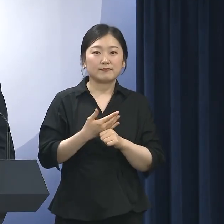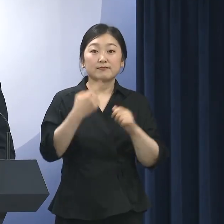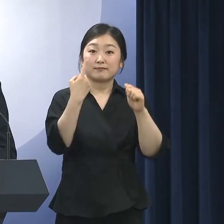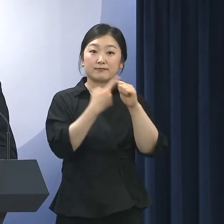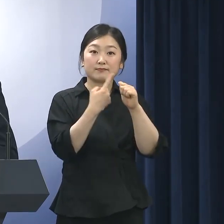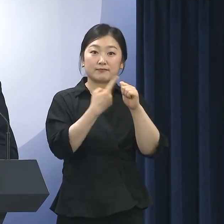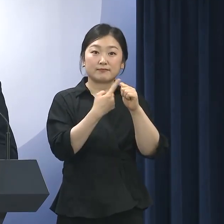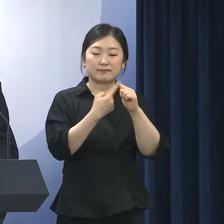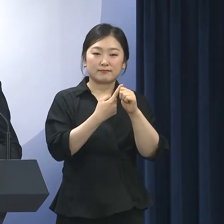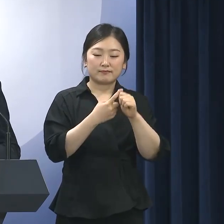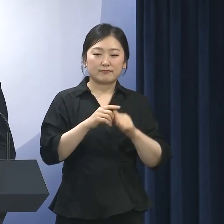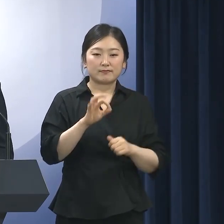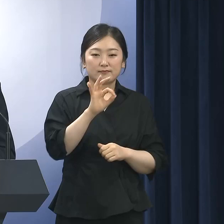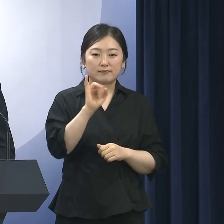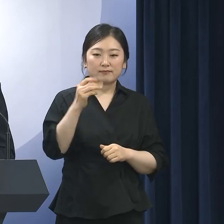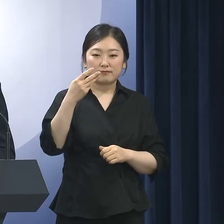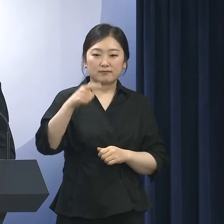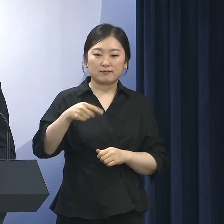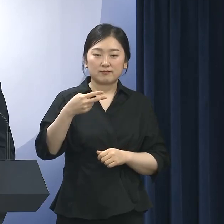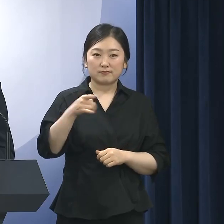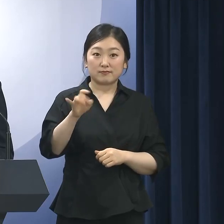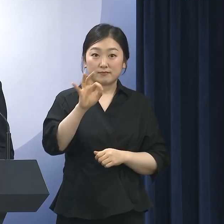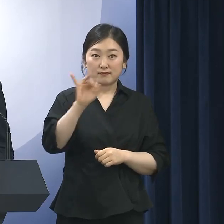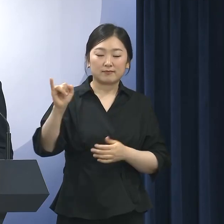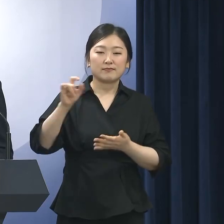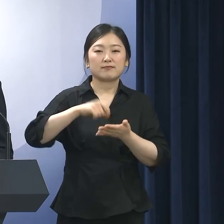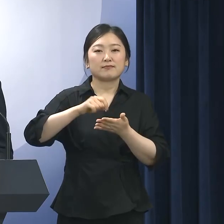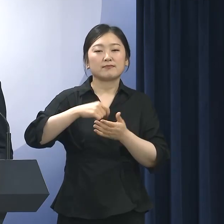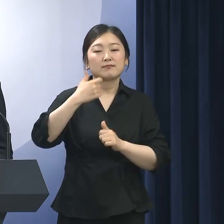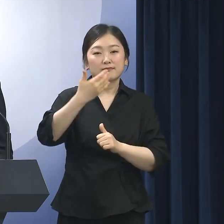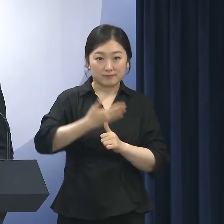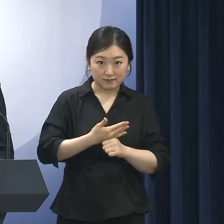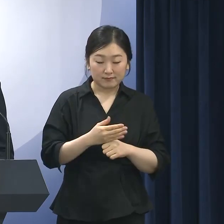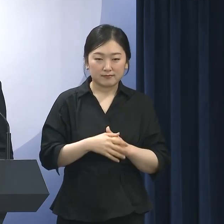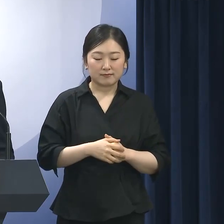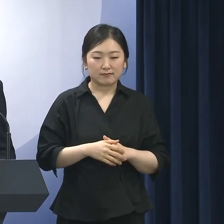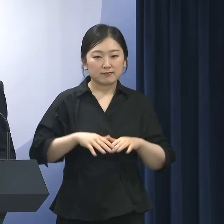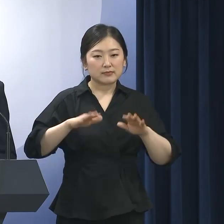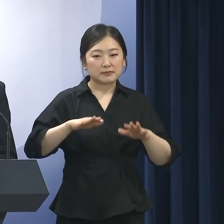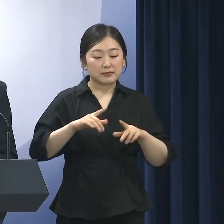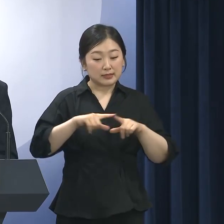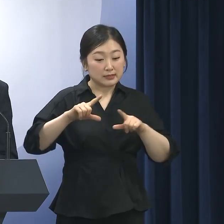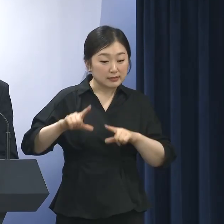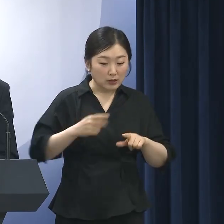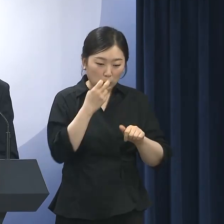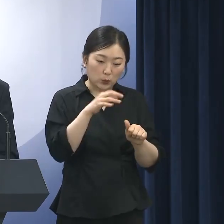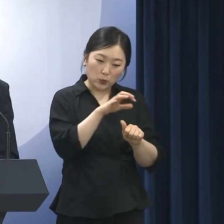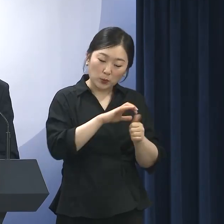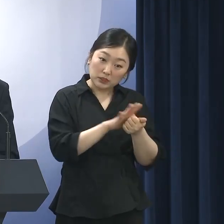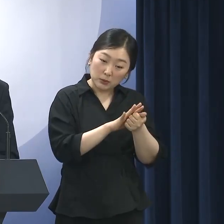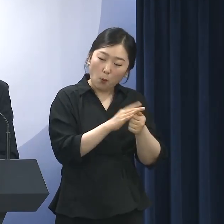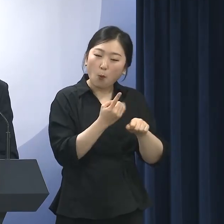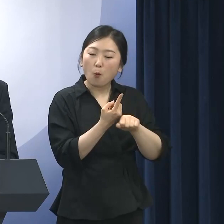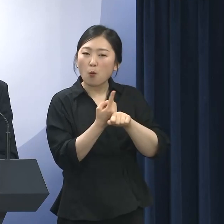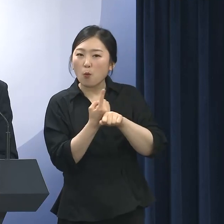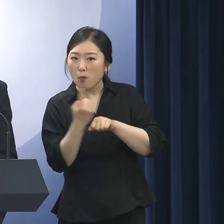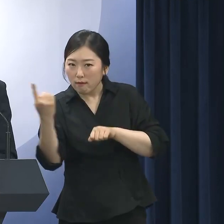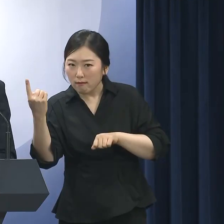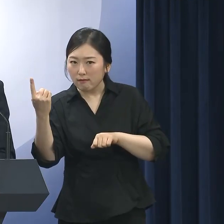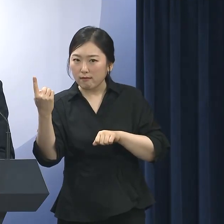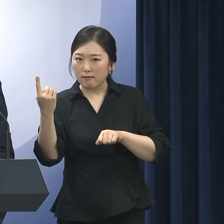사전 질의는 이투데이 김지영 기자님께서 해주셨습니다. 이번 일상돌봄 서비스 외에 사회서비스